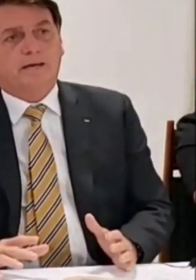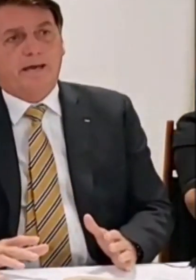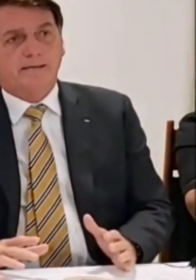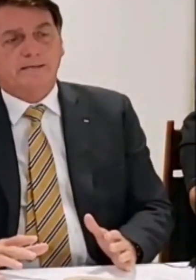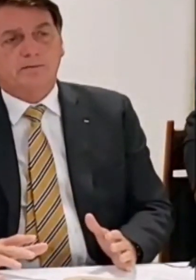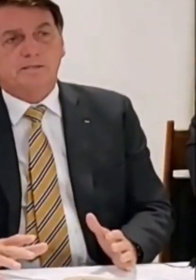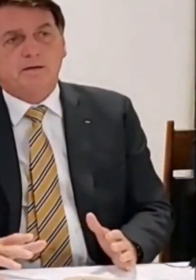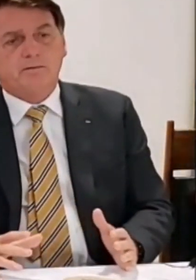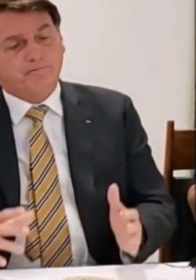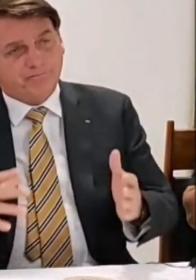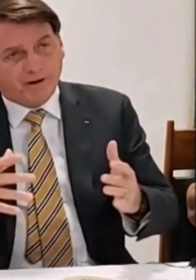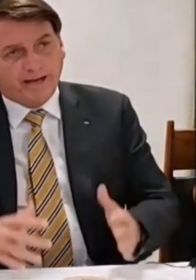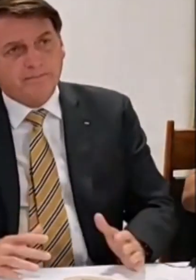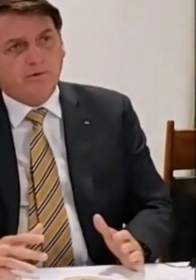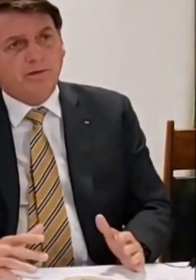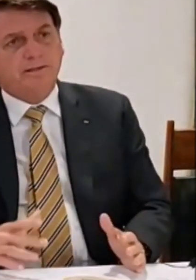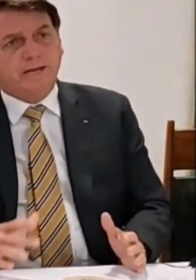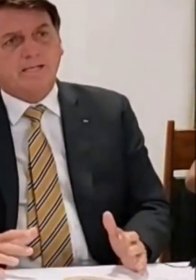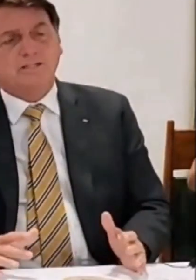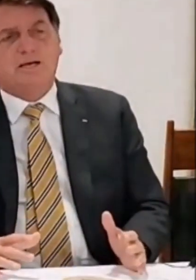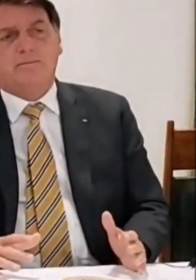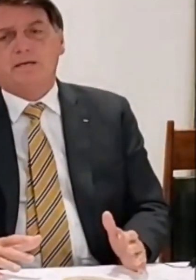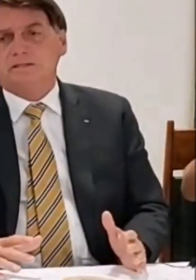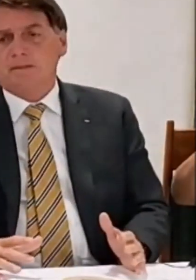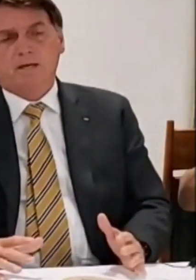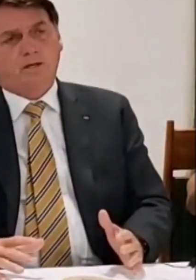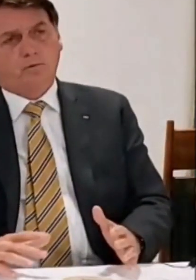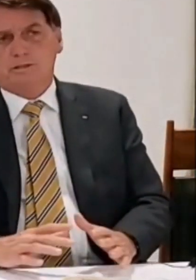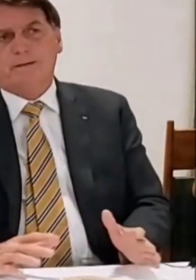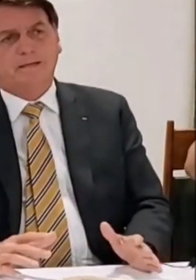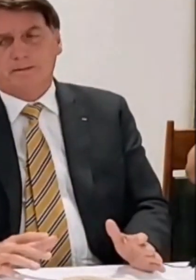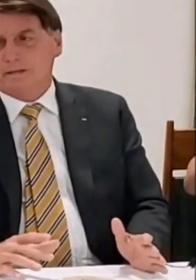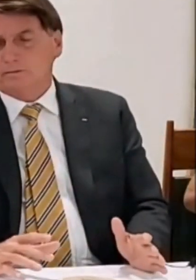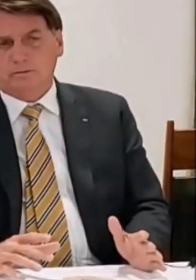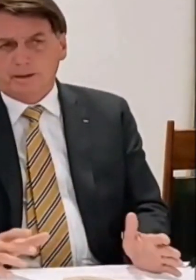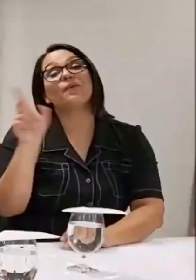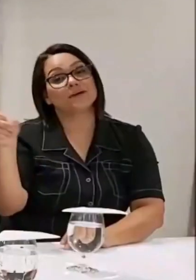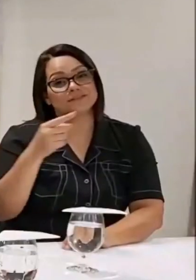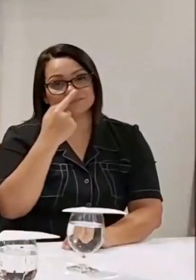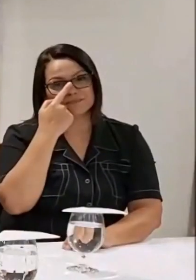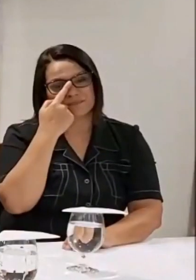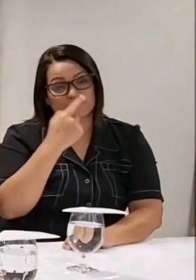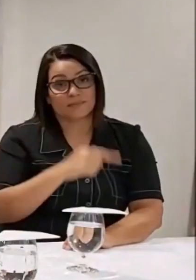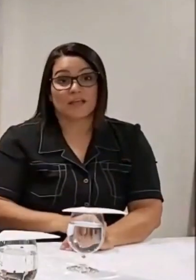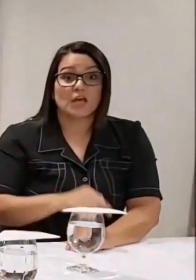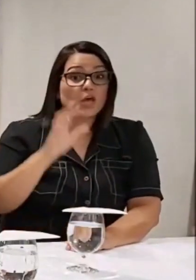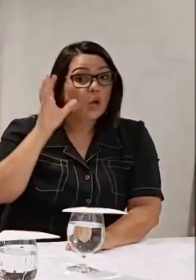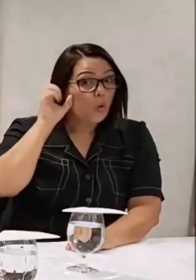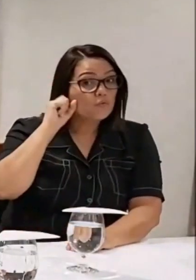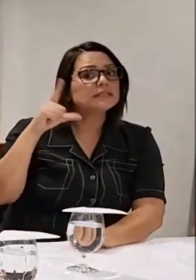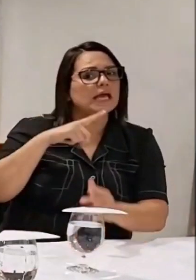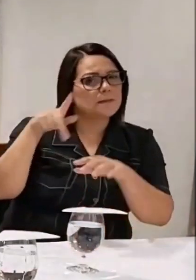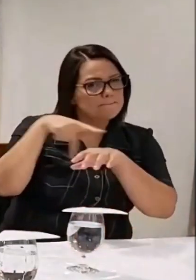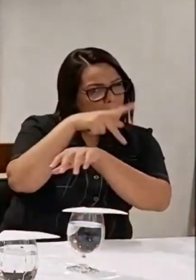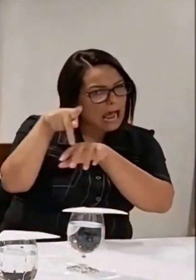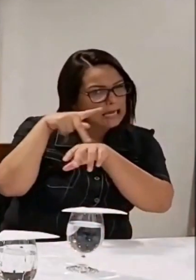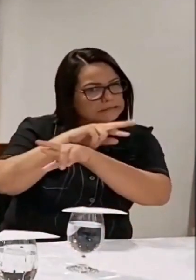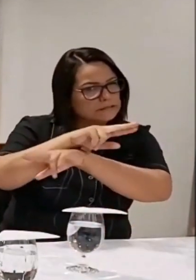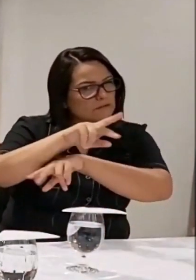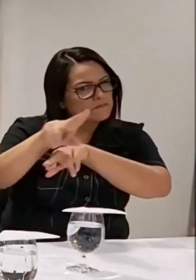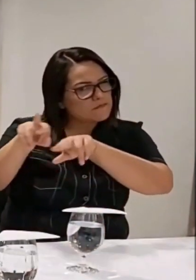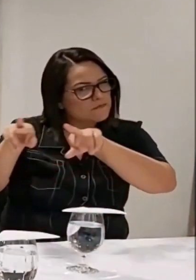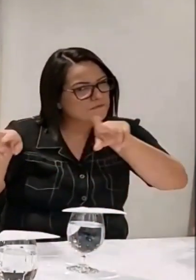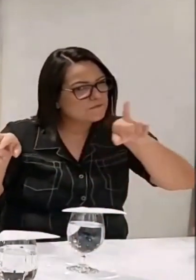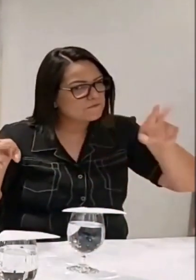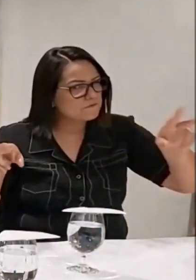empresas francesas compram madeira ilegal do Brasil, Bolsonaro citou a França. Eu vi aqui que tem vários países, a quantidade, que são